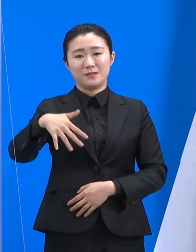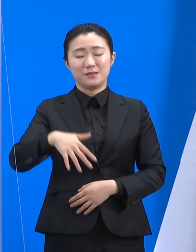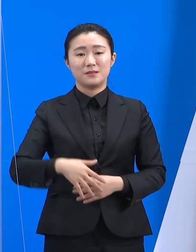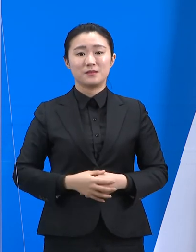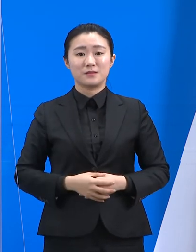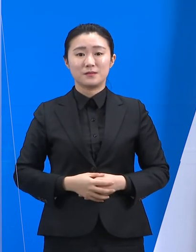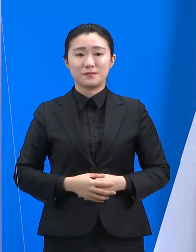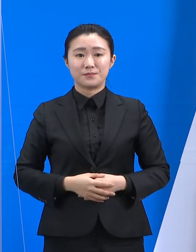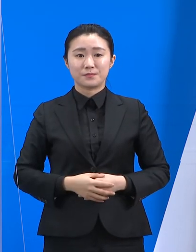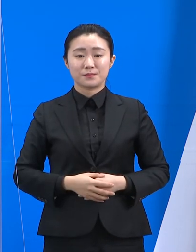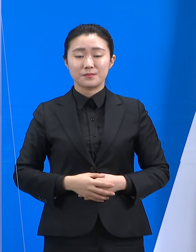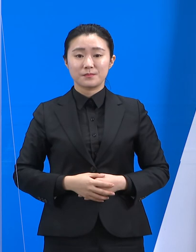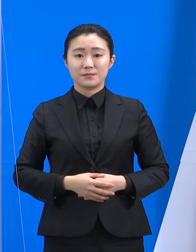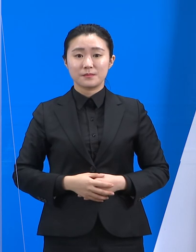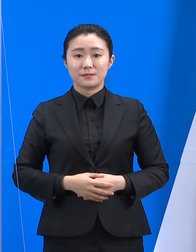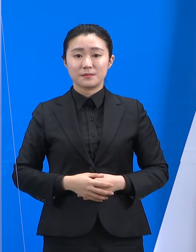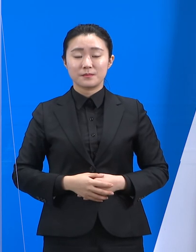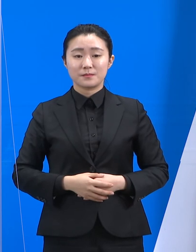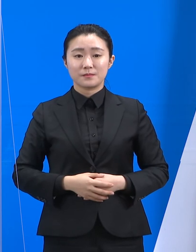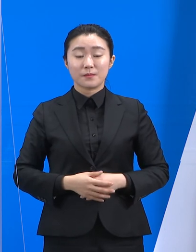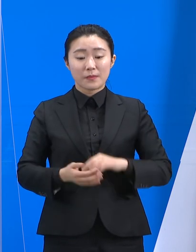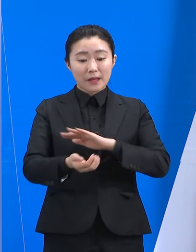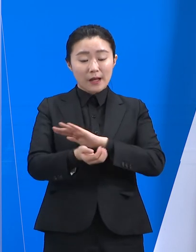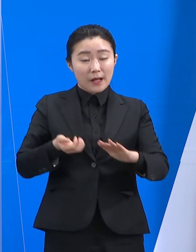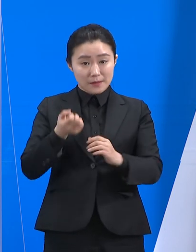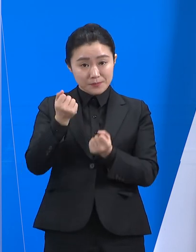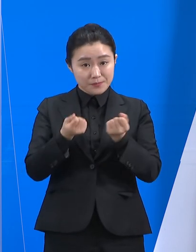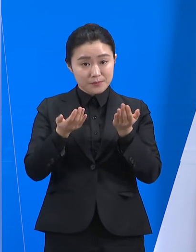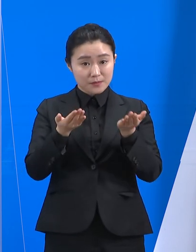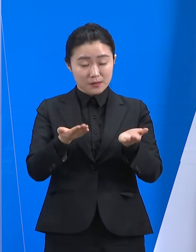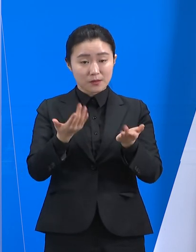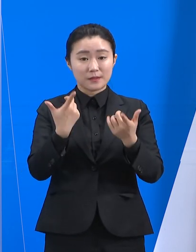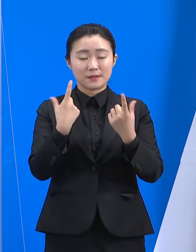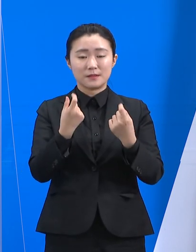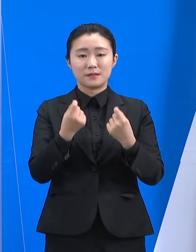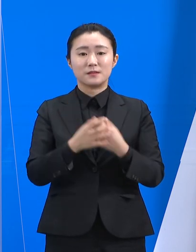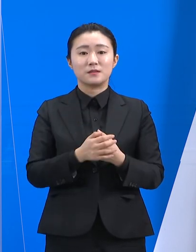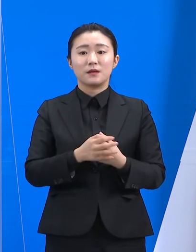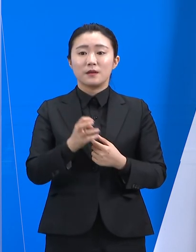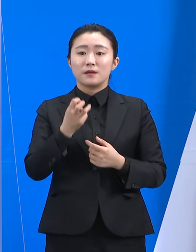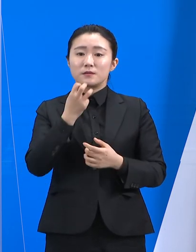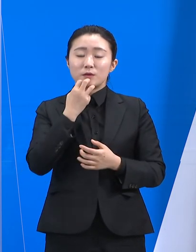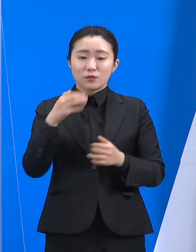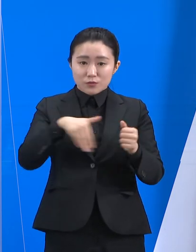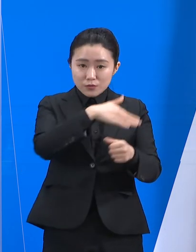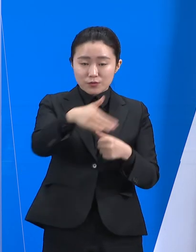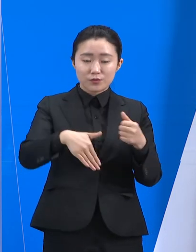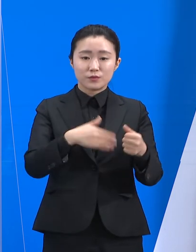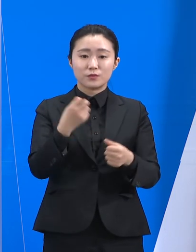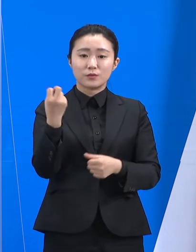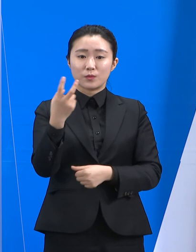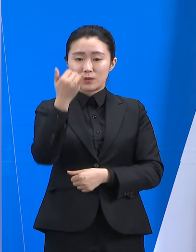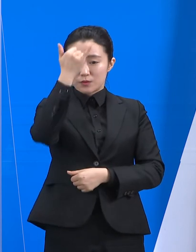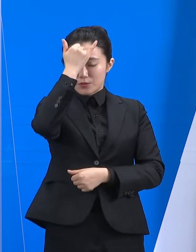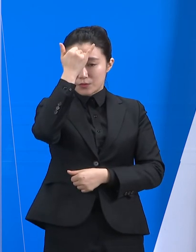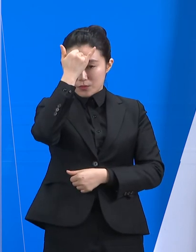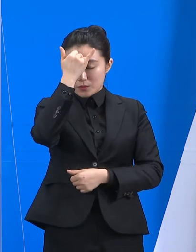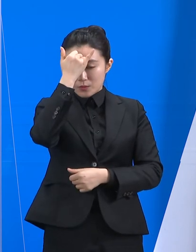앞서 말씀드렸다시피 수도권과 충청권 중심으로 외국인 노동자 집단 감염이 증가하고